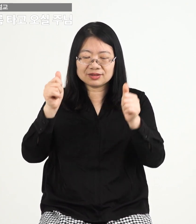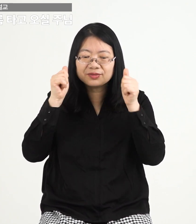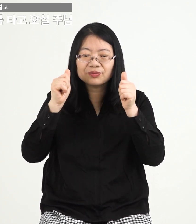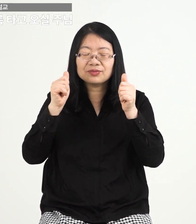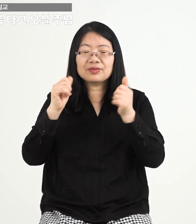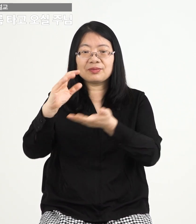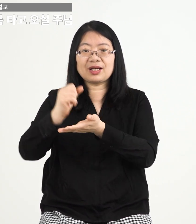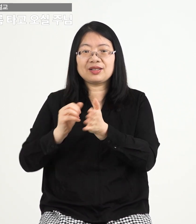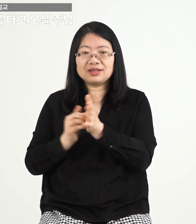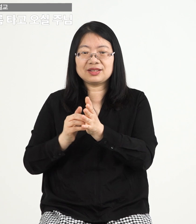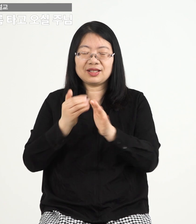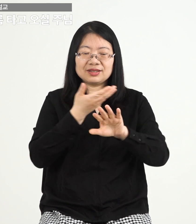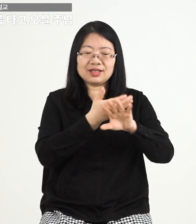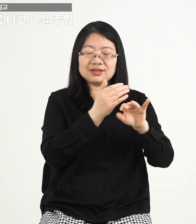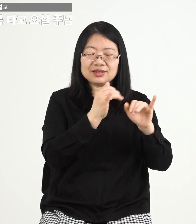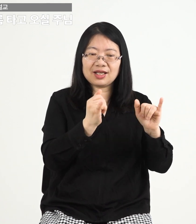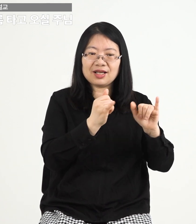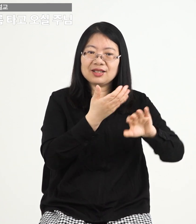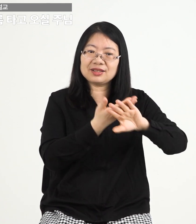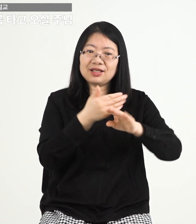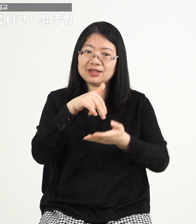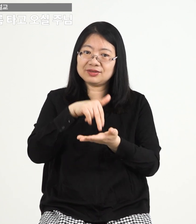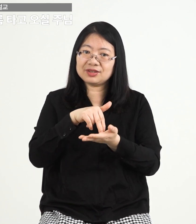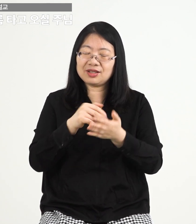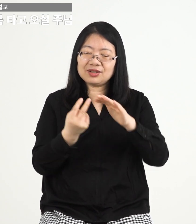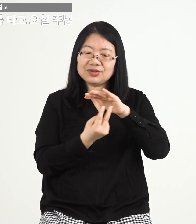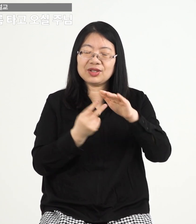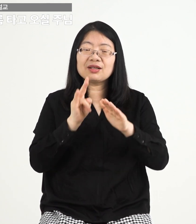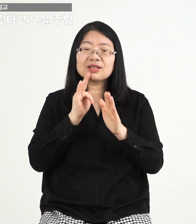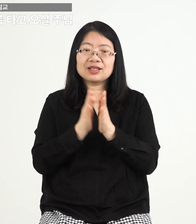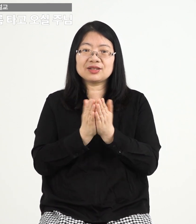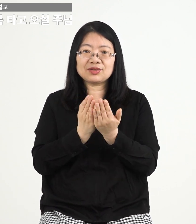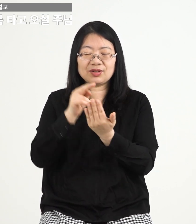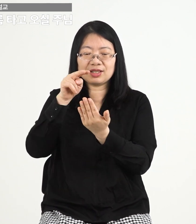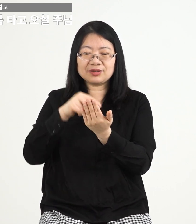여느 저자와는 다른 각도에서 요한계시록을 봐요.